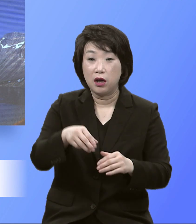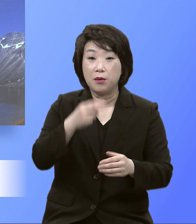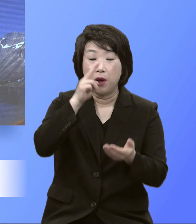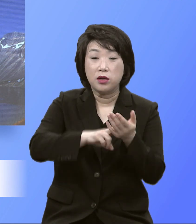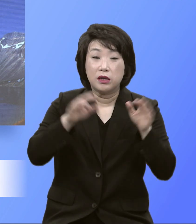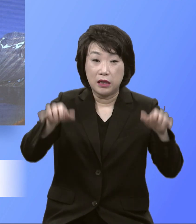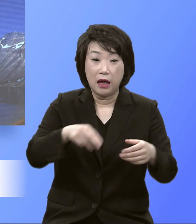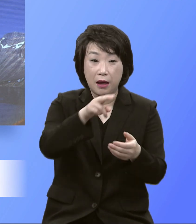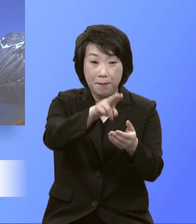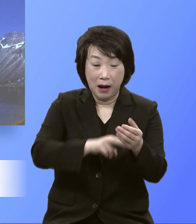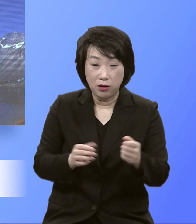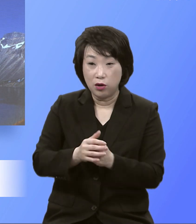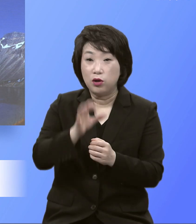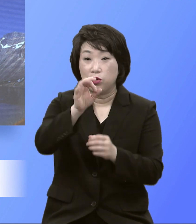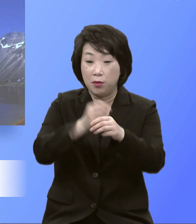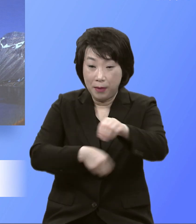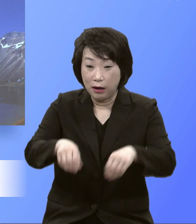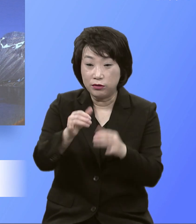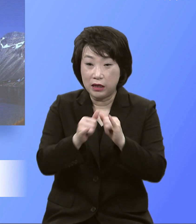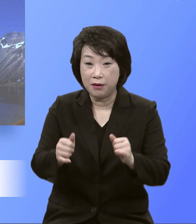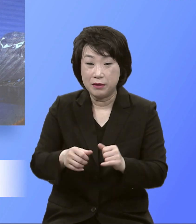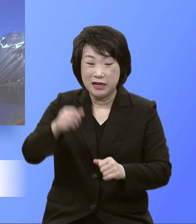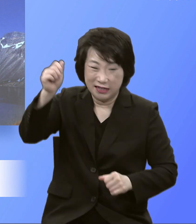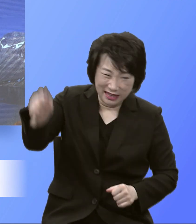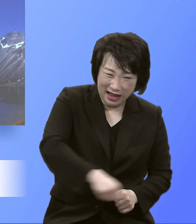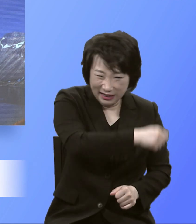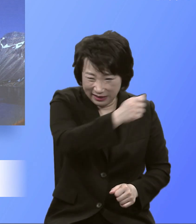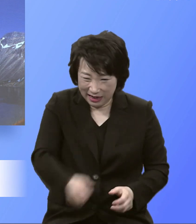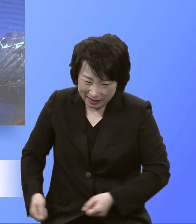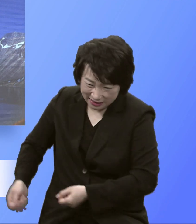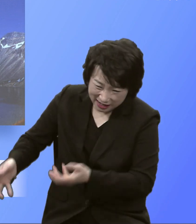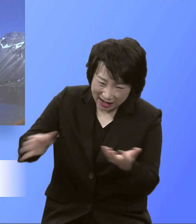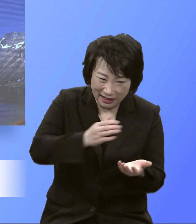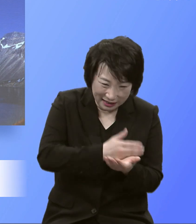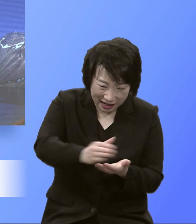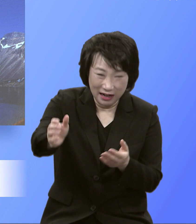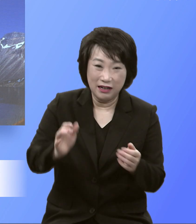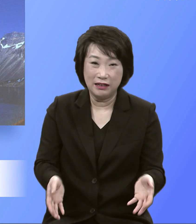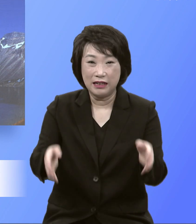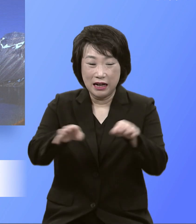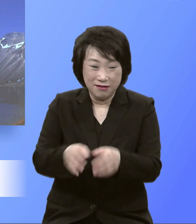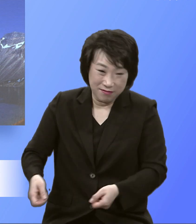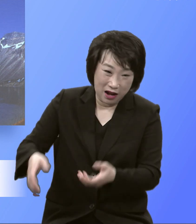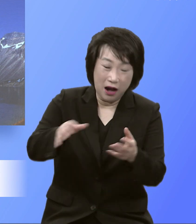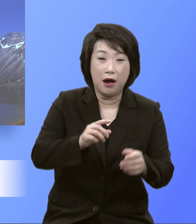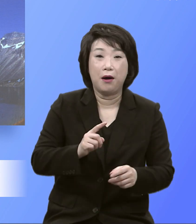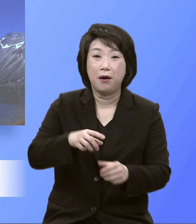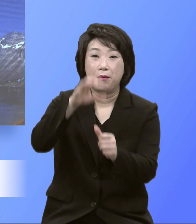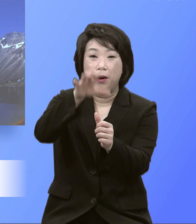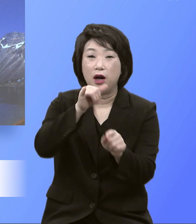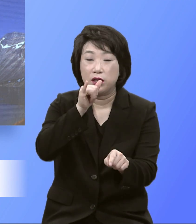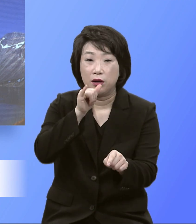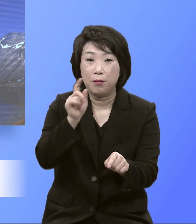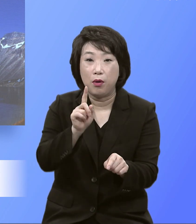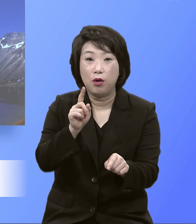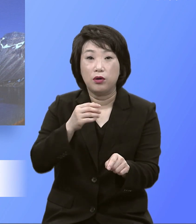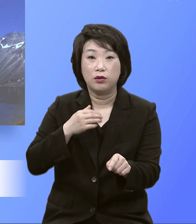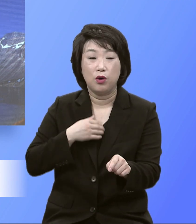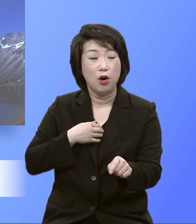비둘기 팔고 돈 바꾸는 자들을 후려치고 내쫓고 창을 엎으면서 하는 말이,